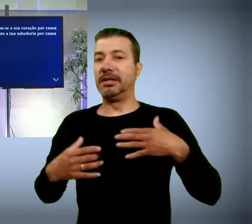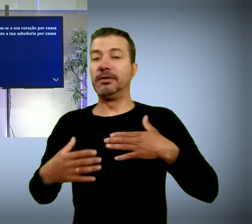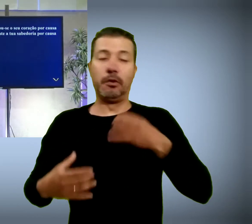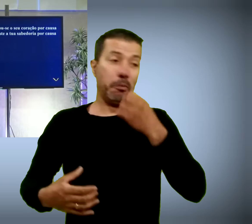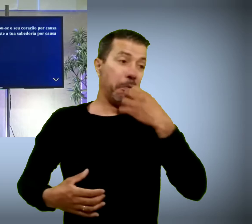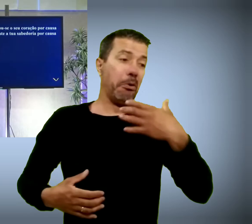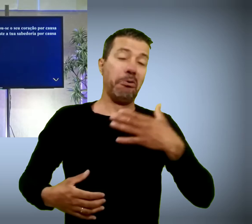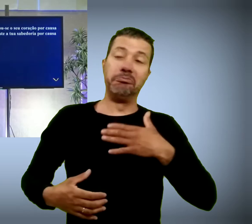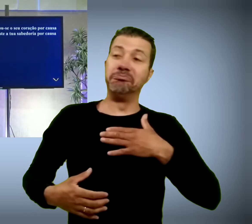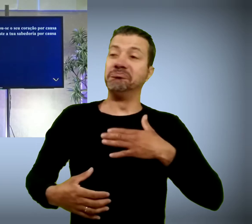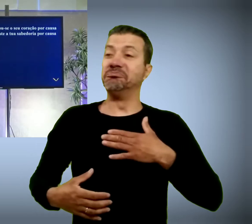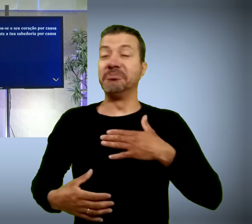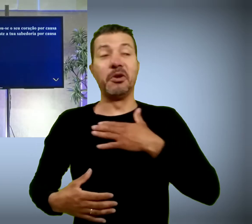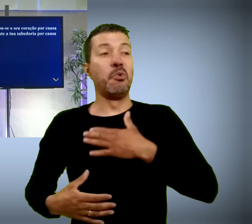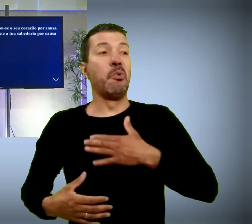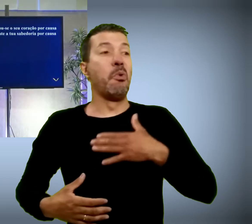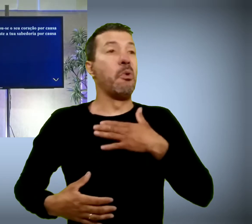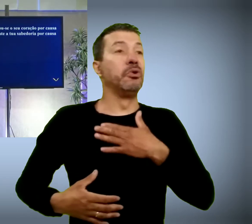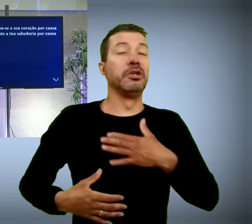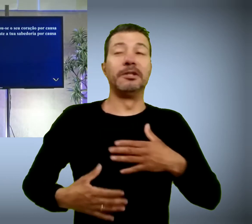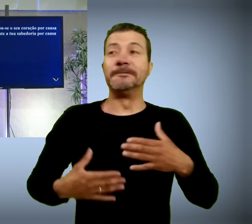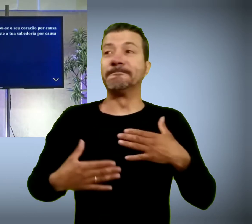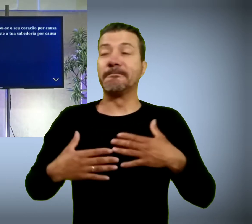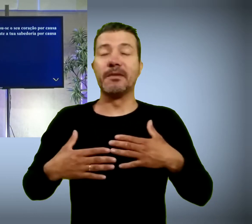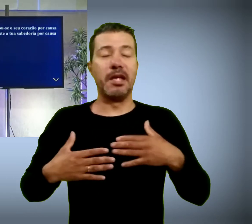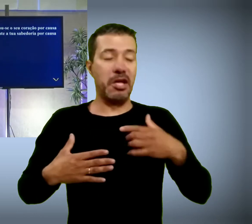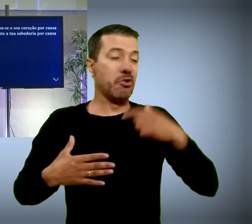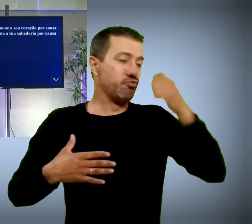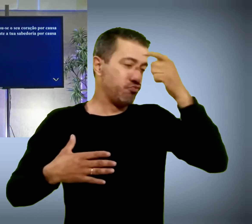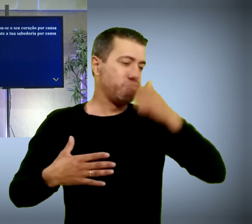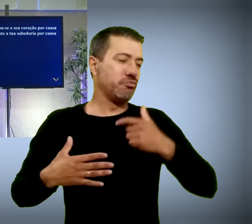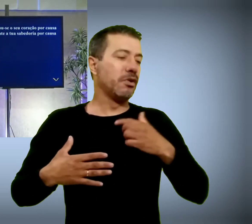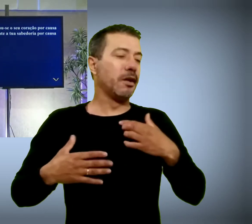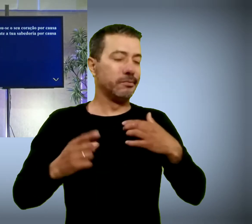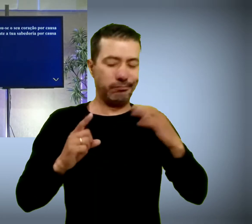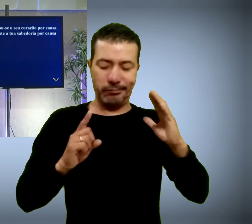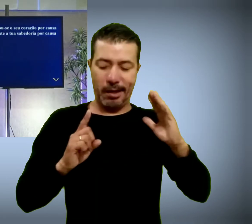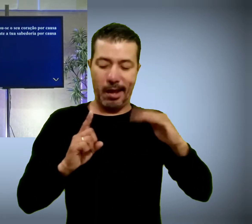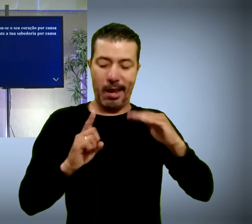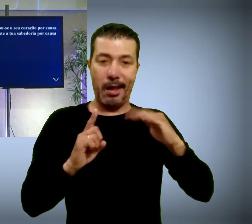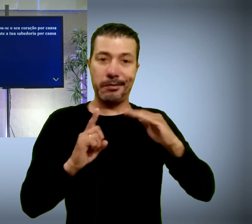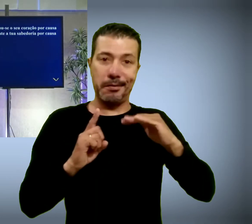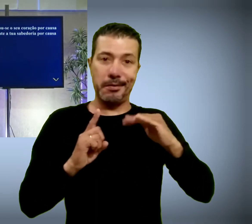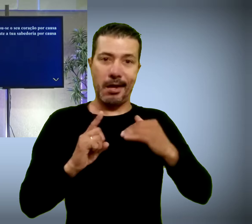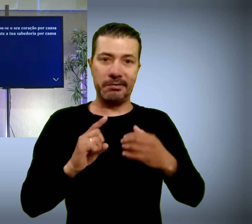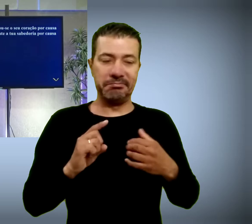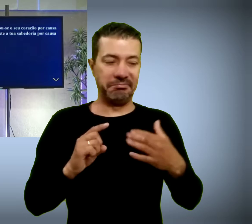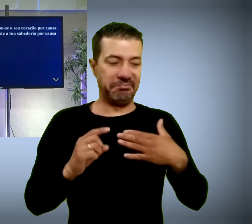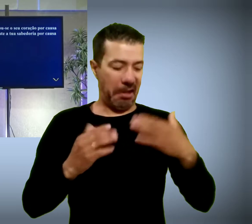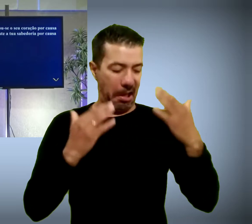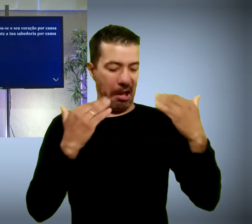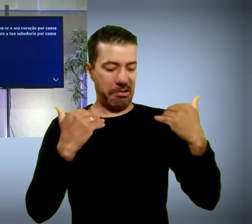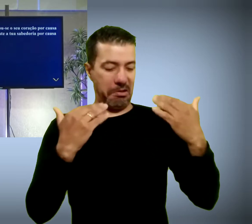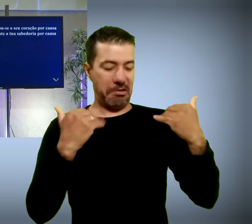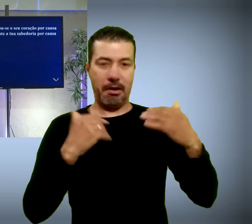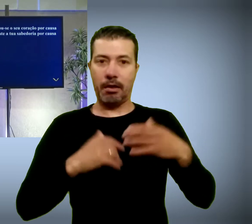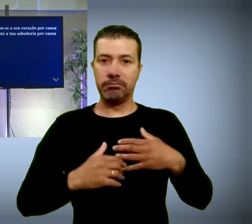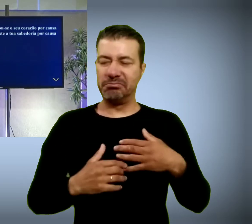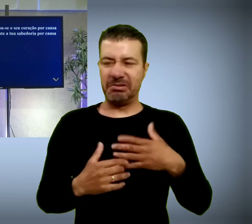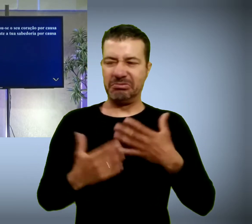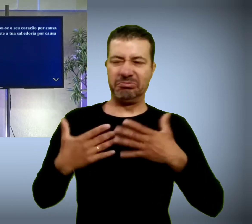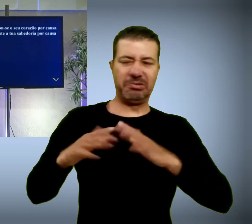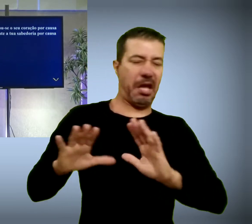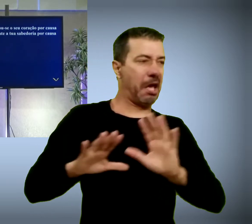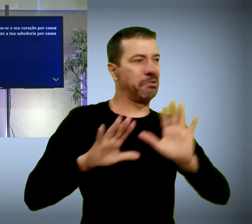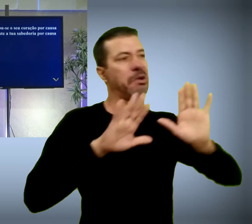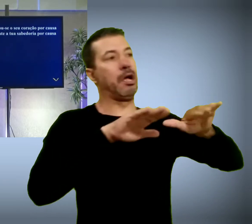tão bacana, eu gostaria de ser adorado. Eu não quero mais adorar. Eu gostaria